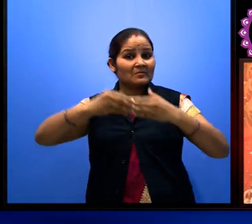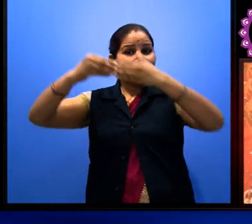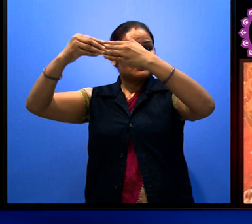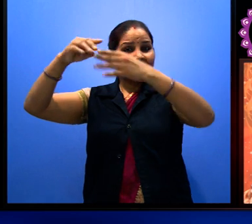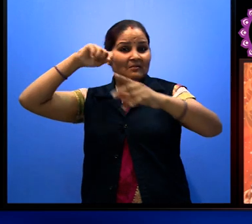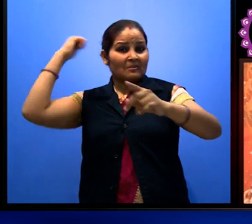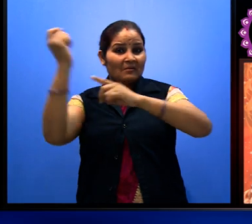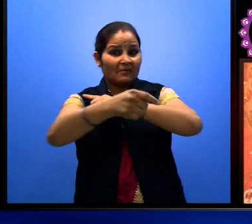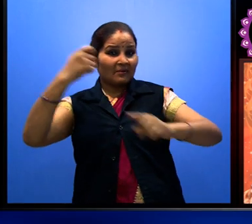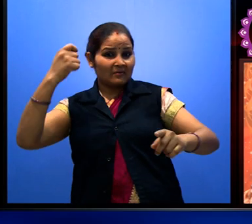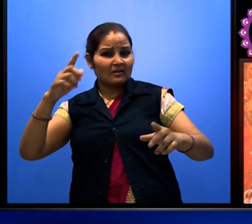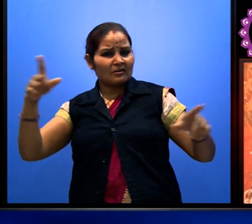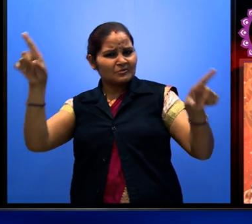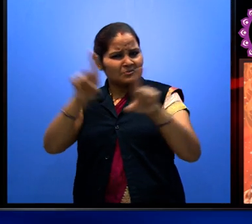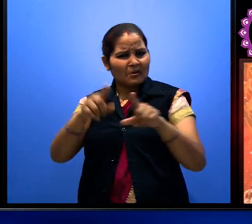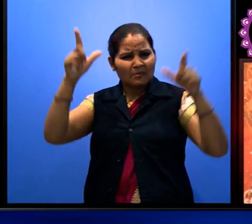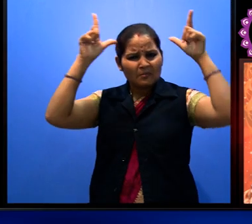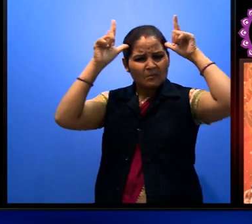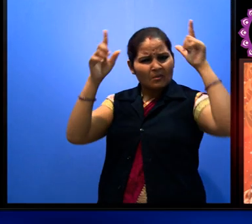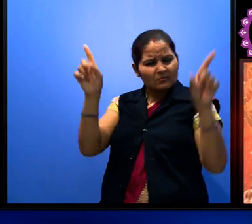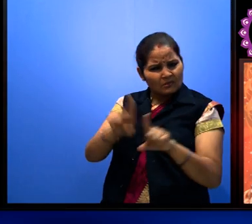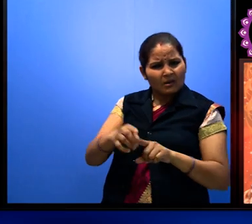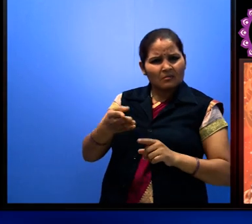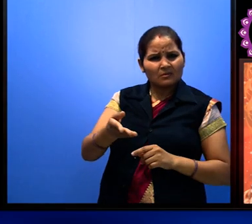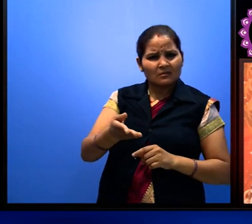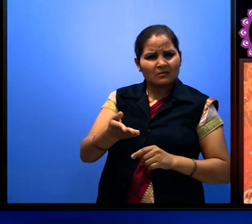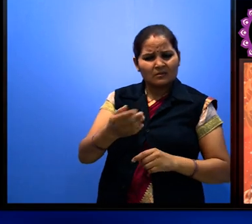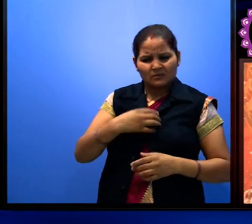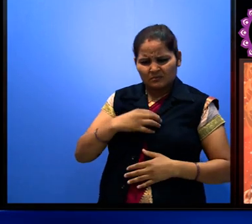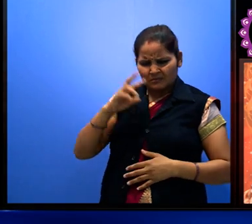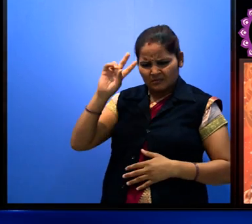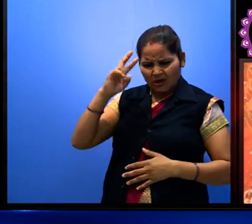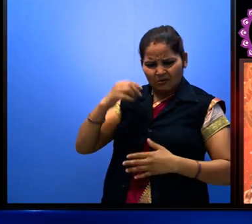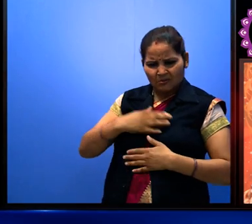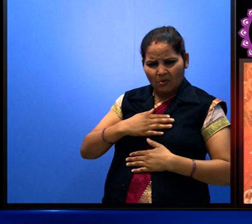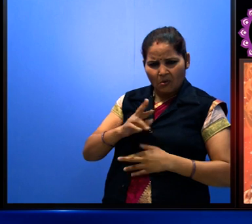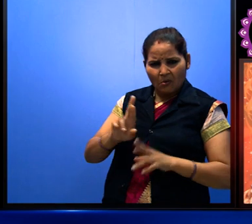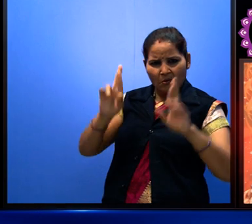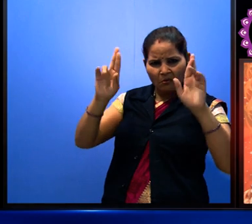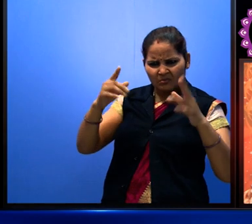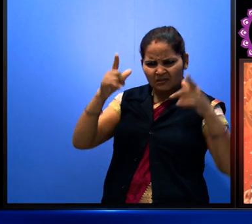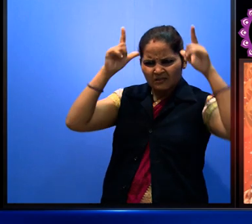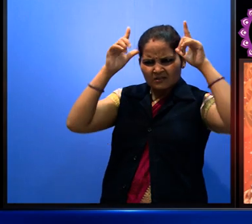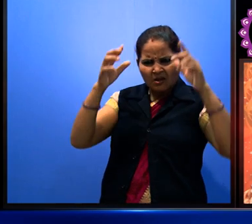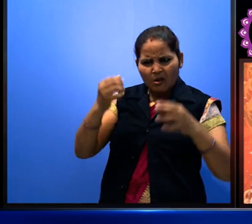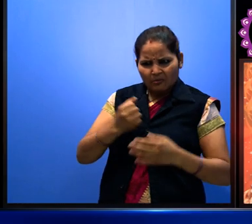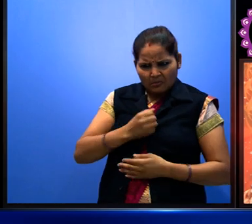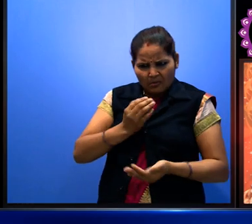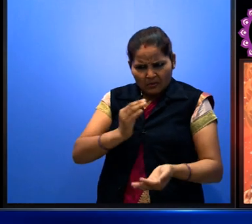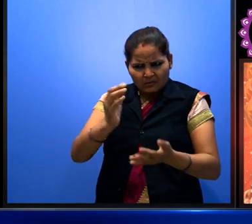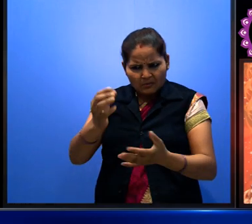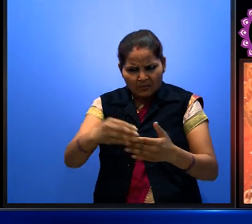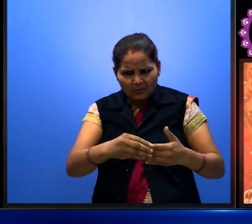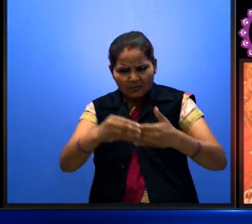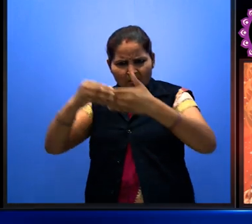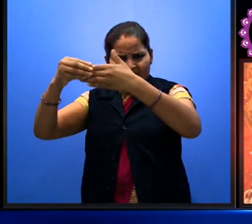ना, तो ऐसा भैंसा के रूप में आता है। तो उसको लगा, अरे ये तो मेरे बेटे को लेने